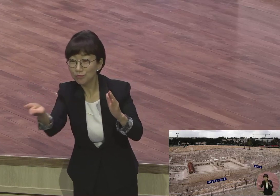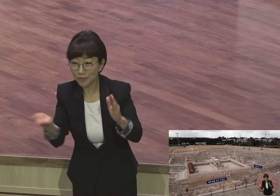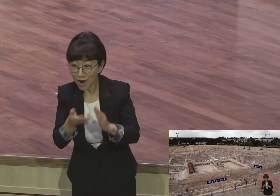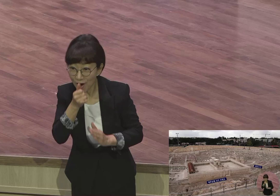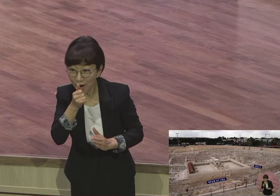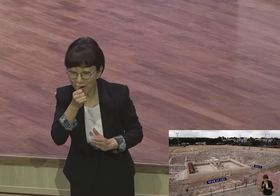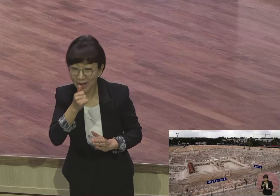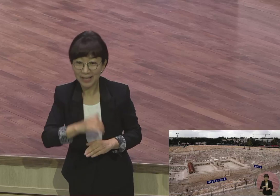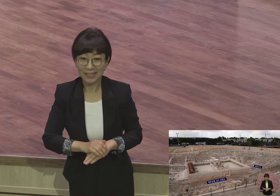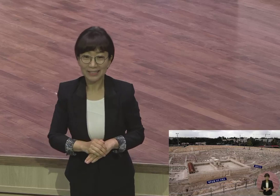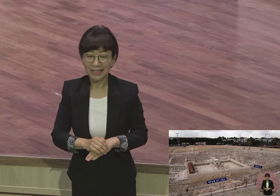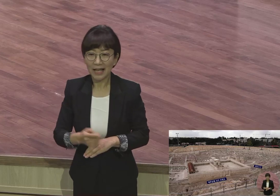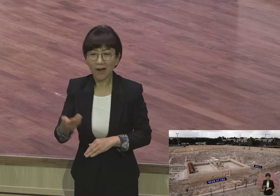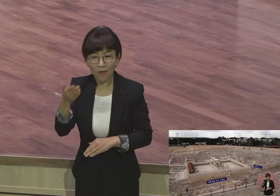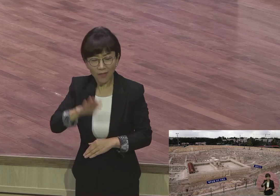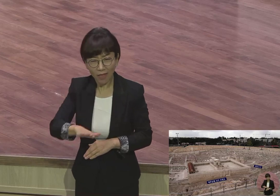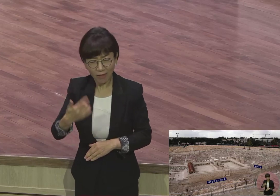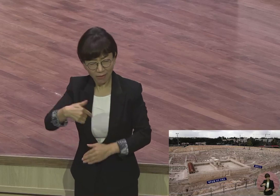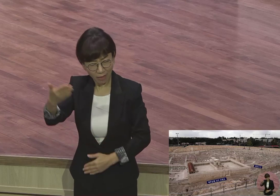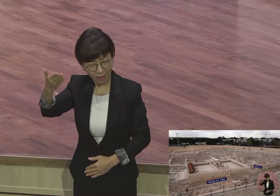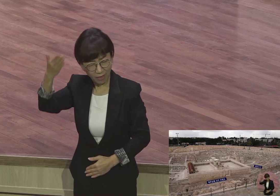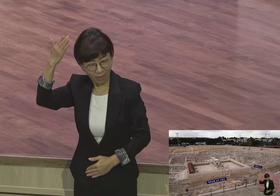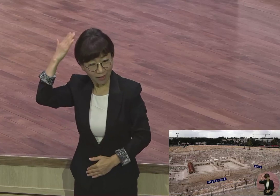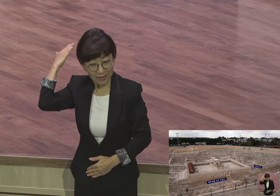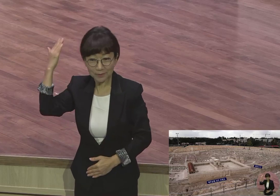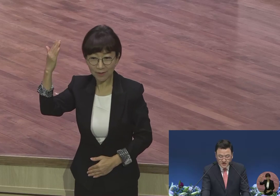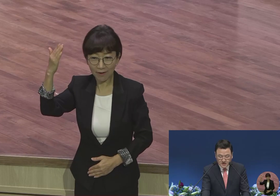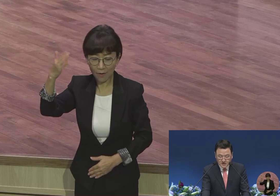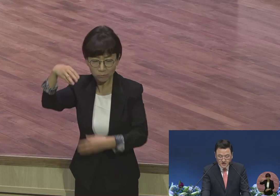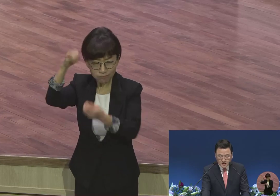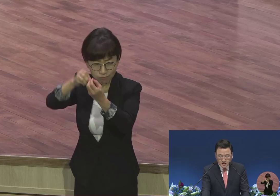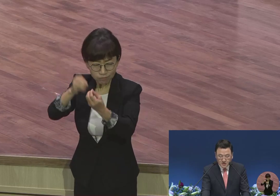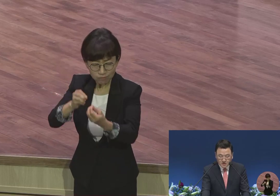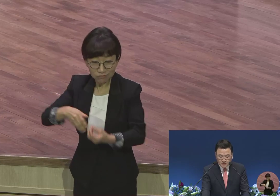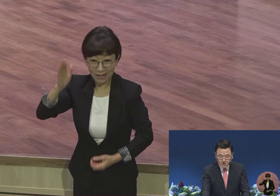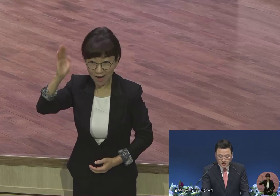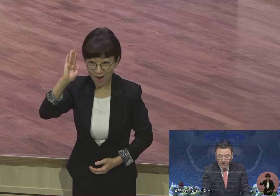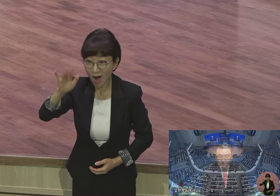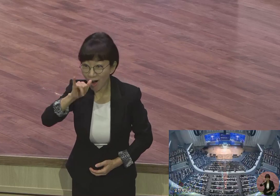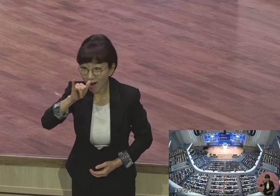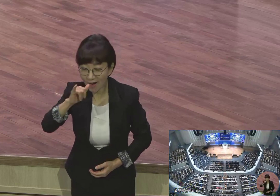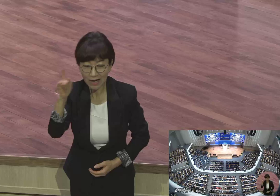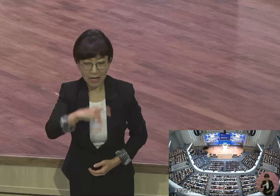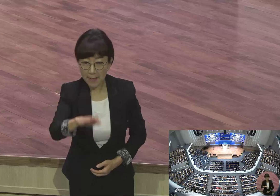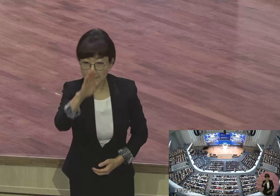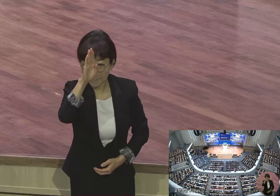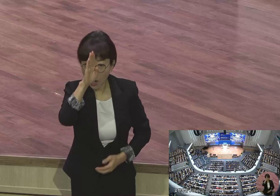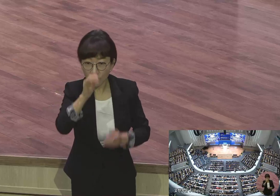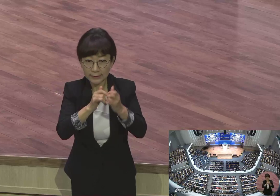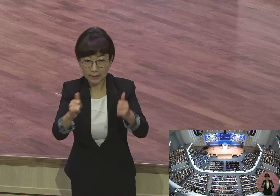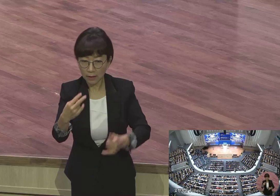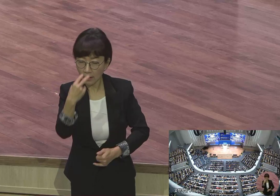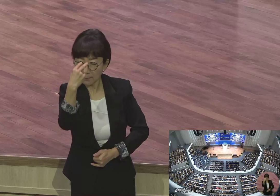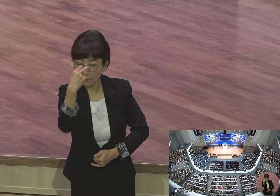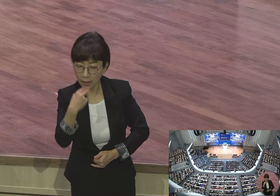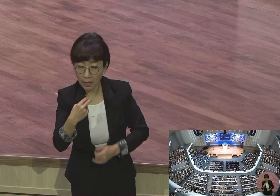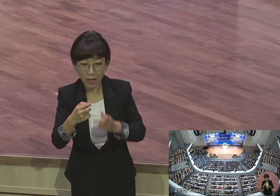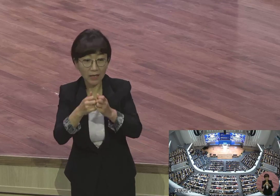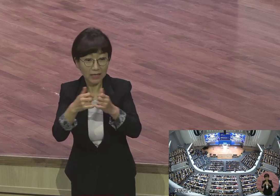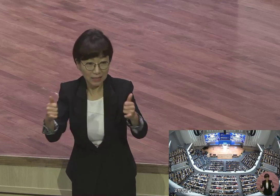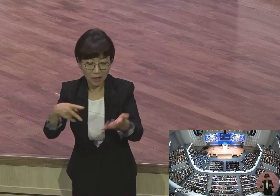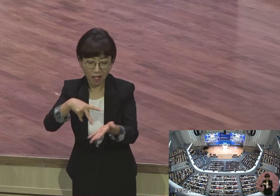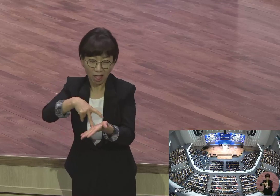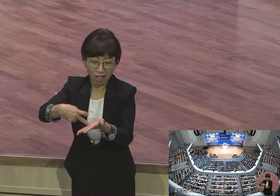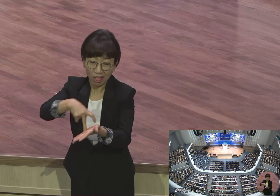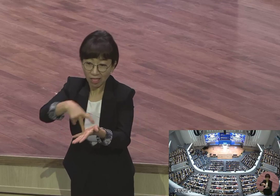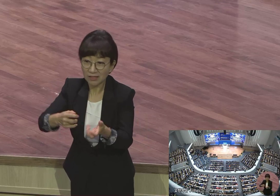그런데 이 베데스다에는 한 가지 전설이 있습니다. 그게 3절, 4절입니다. 그 안에 많은 병자, 맹인, 다리 저는 사람, 혈기 마른 사람들이